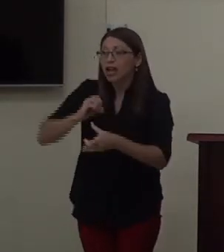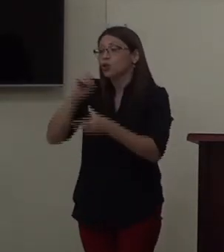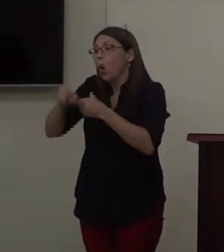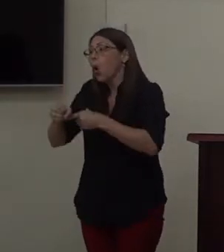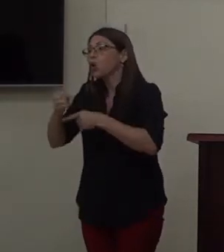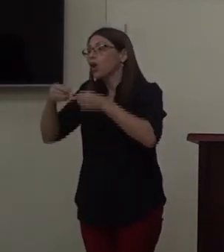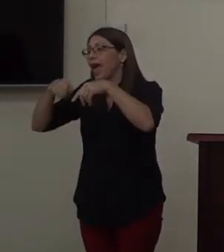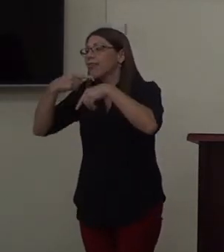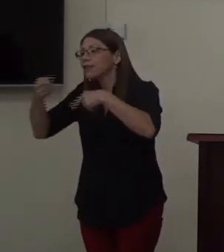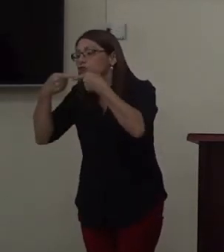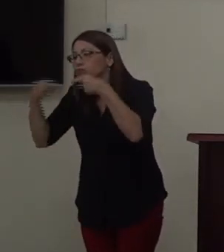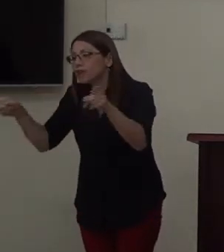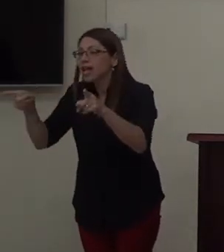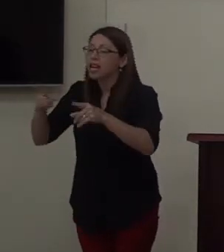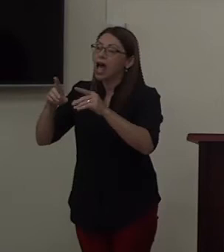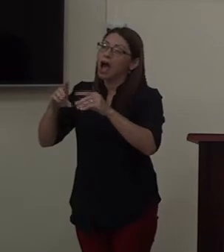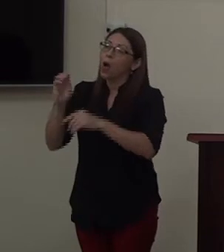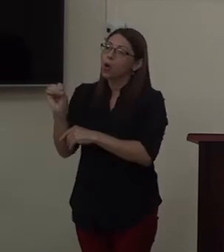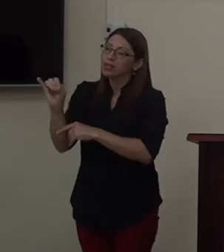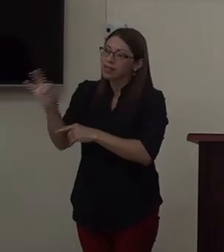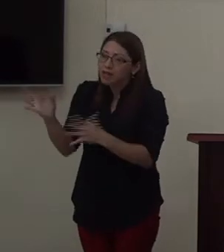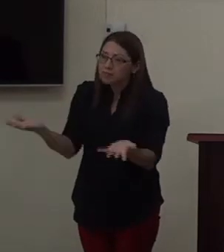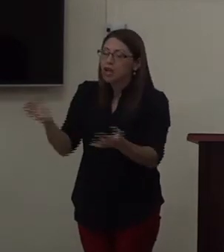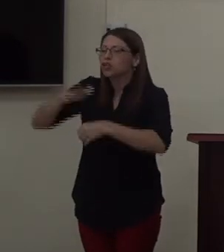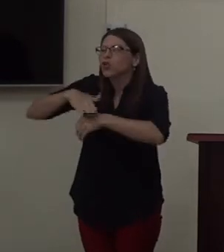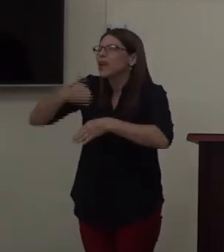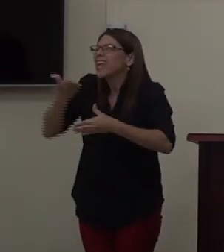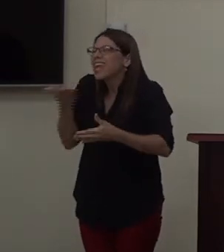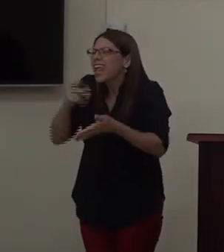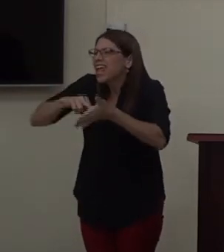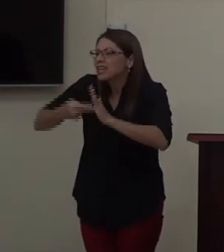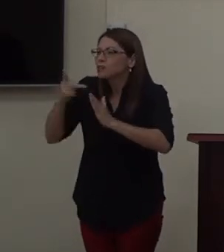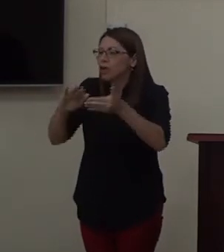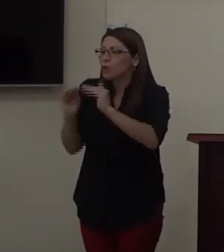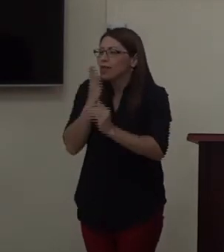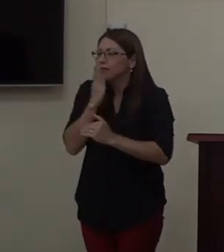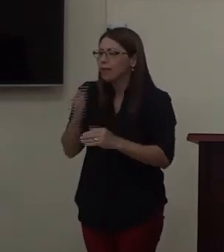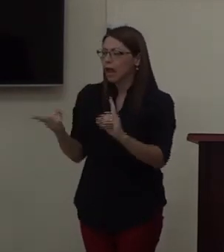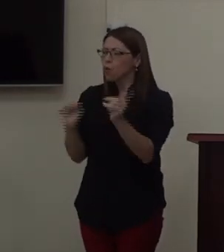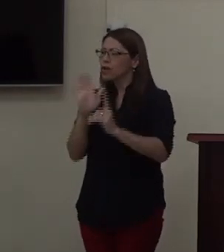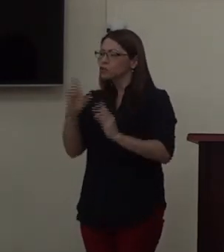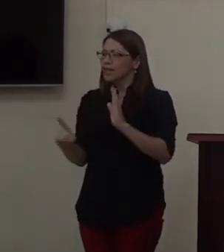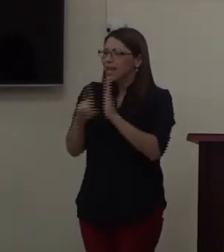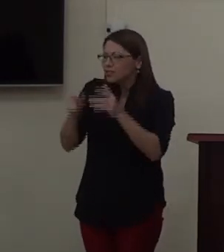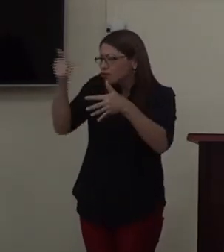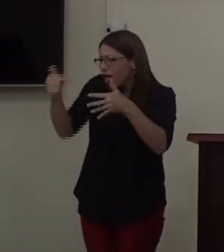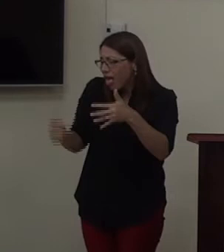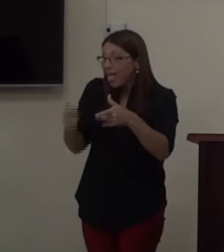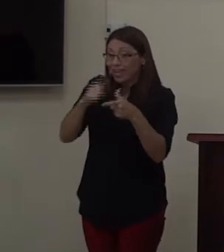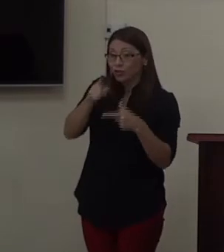Organización Internacional del Trabajo, sobre qué es una comunidad indígena, cuáles son sus derechos. Entonces, recurren